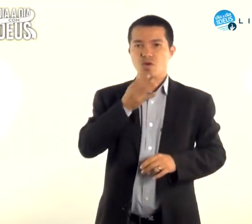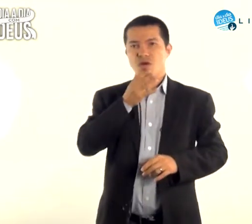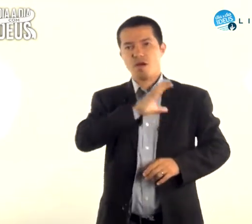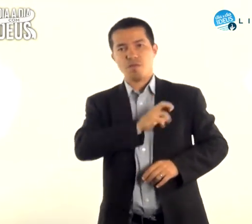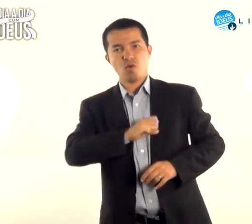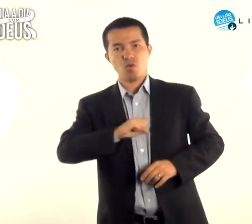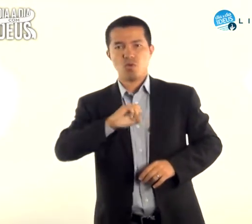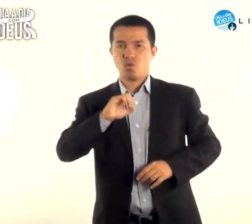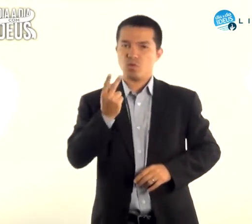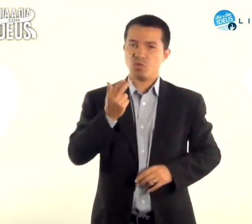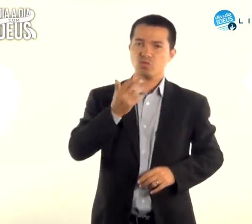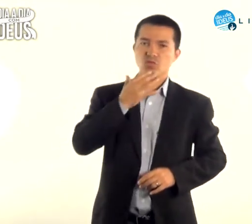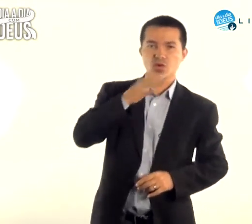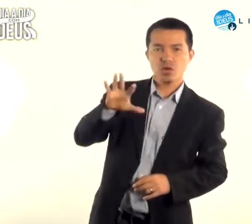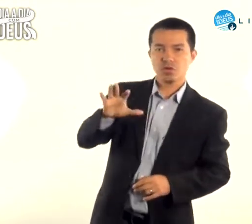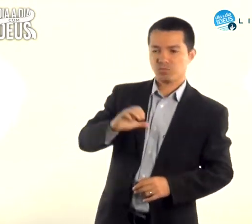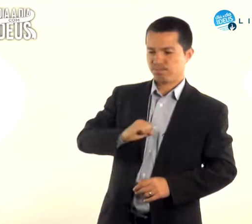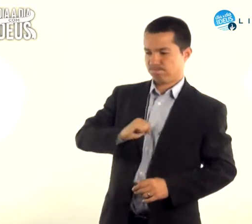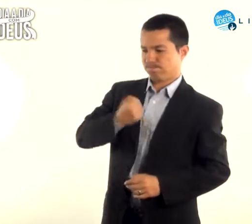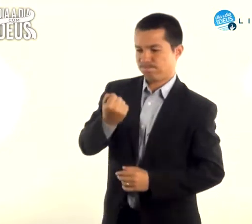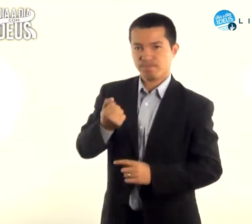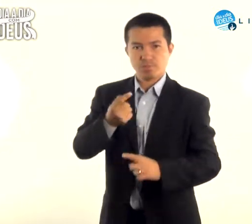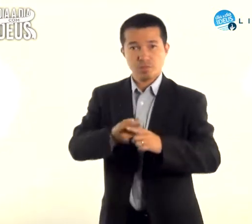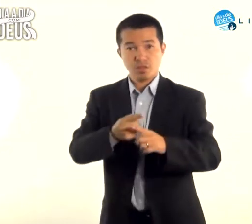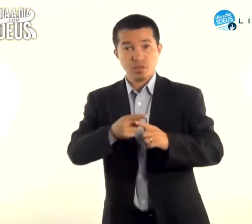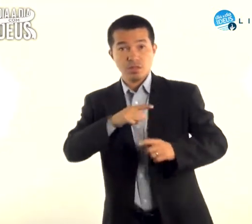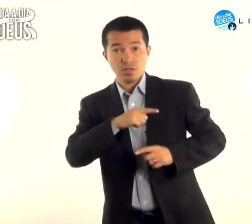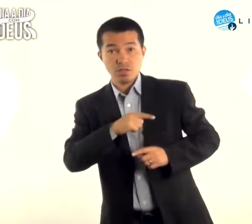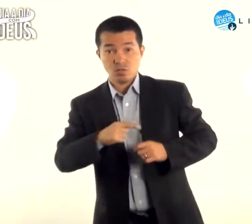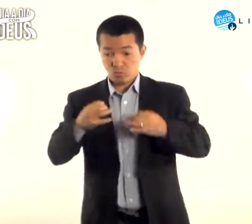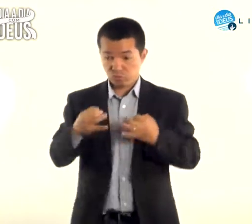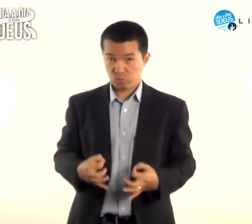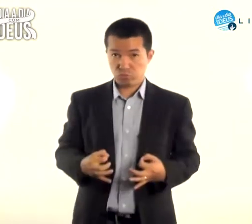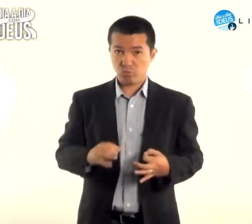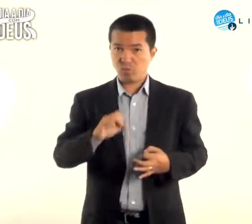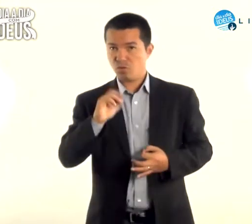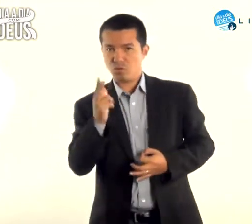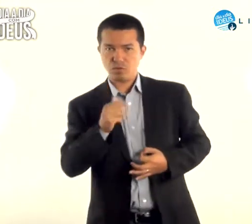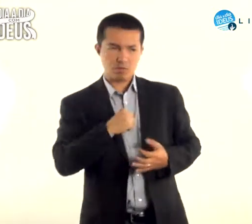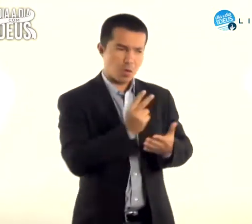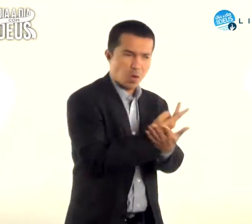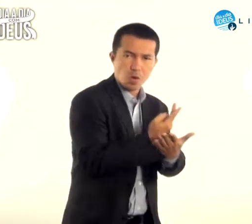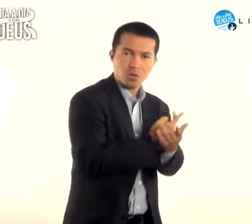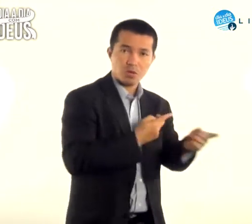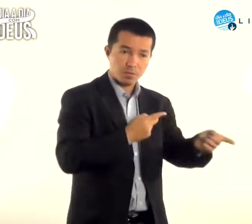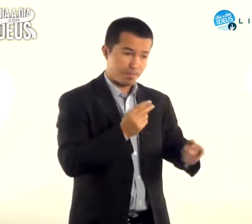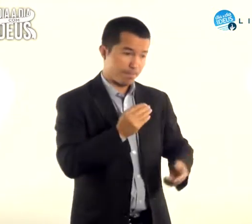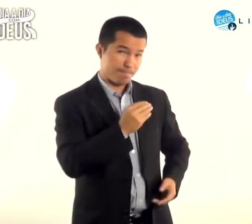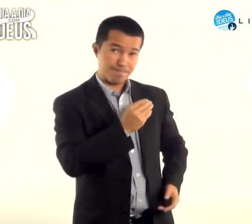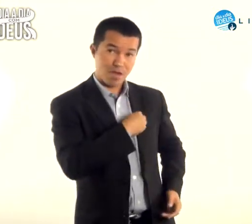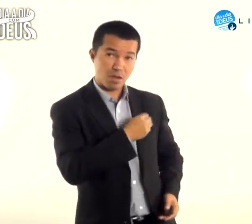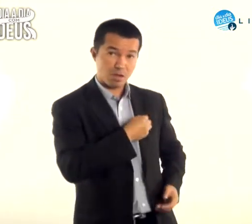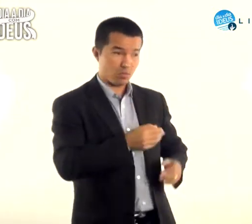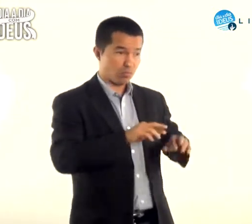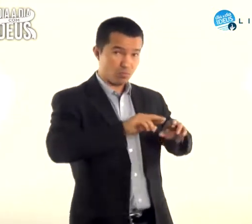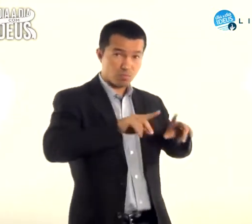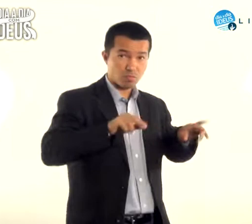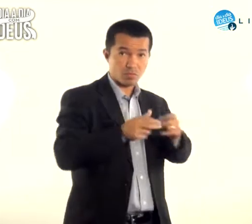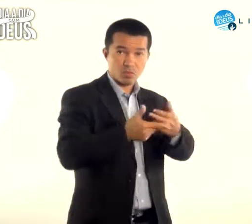todos, o mesmo sucede ao justo e ao ímpio, ao bom e ao puro, como ao impuro, assim ao que sacrifica como ao